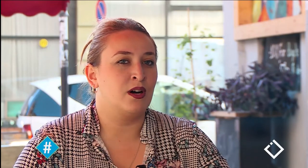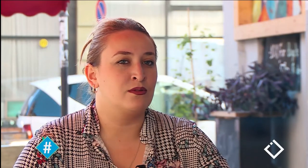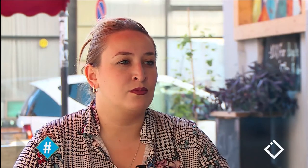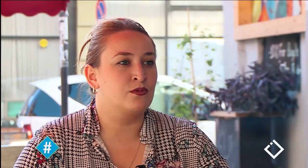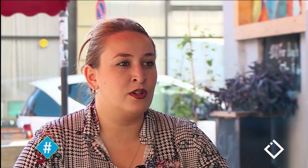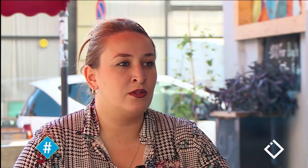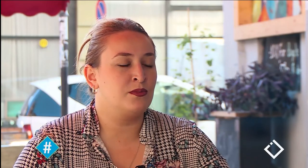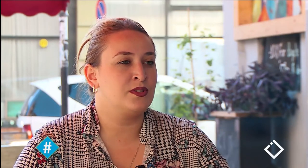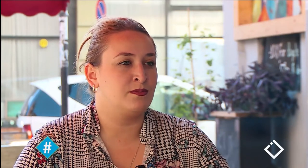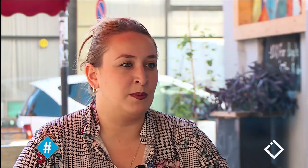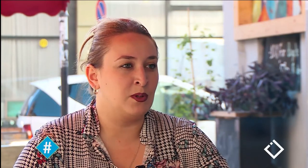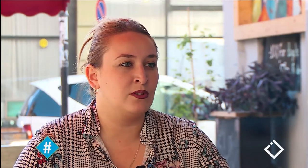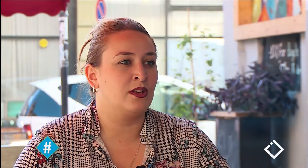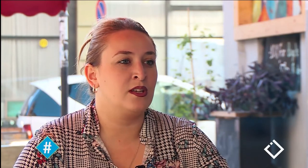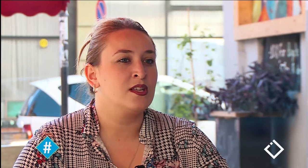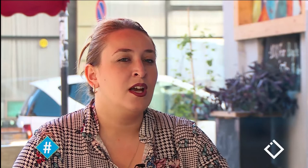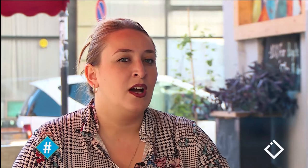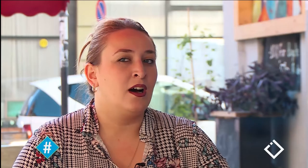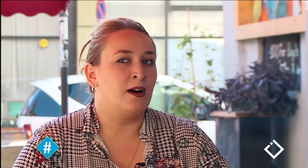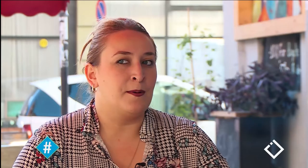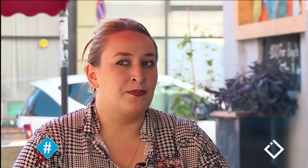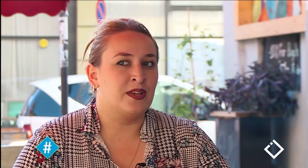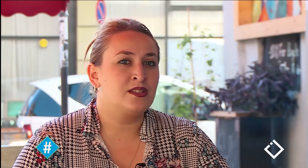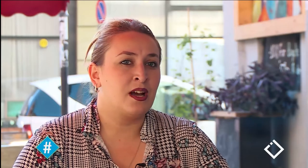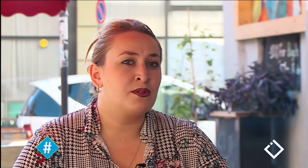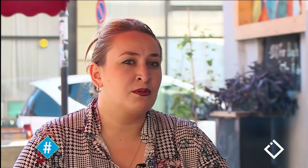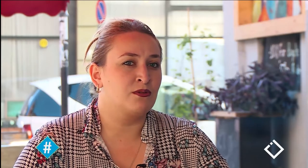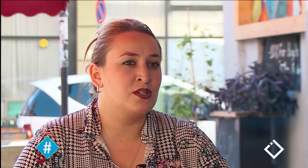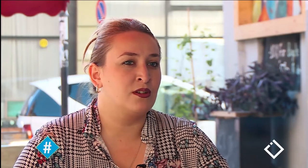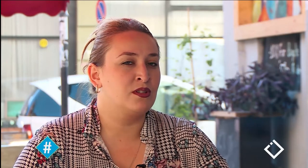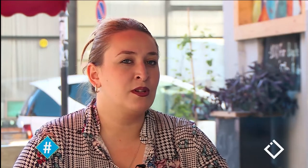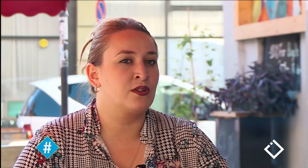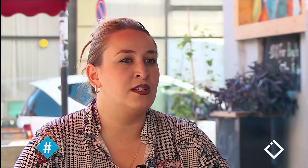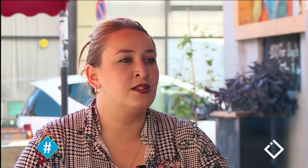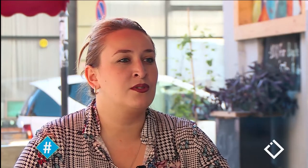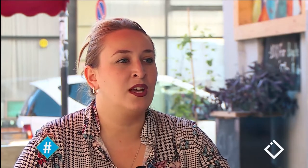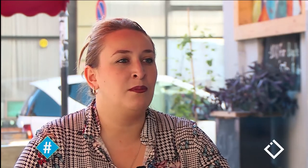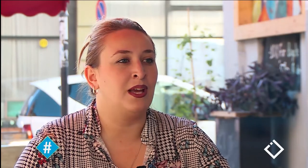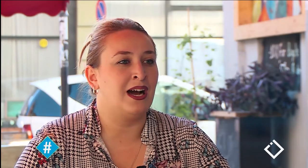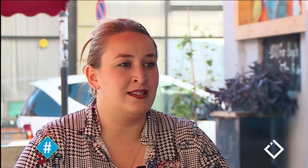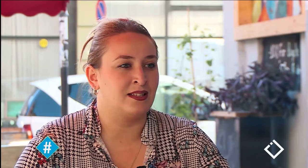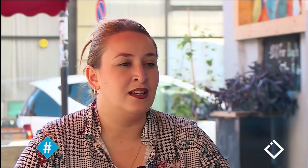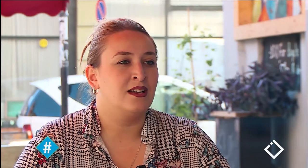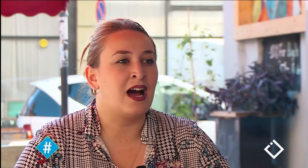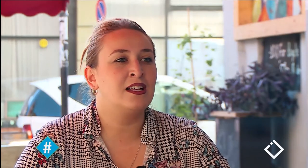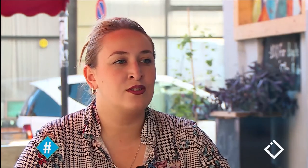ყავს მუზეუმის, ბიბლიოთეკის. ეს თავის მხრივ ნიშნავს იმას, რომ ეს სივრცეები აწინ რაღაც